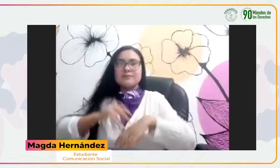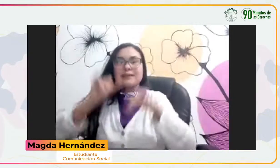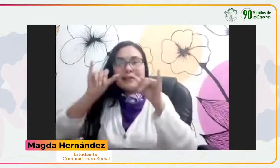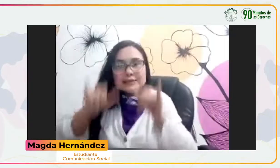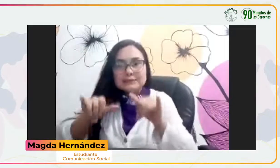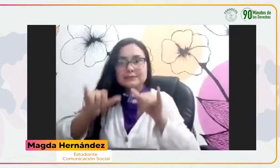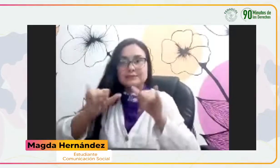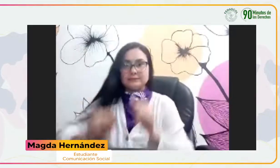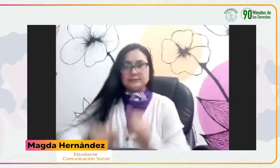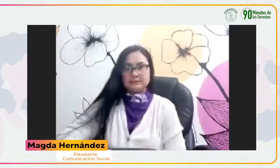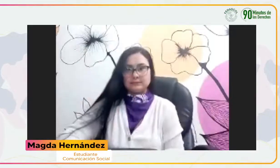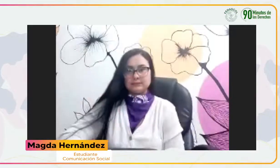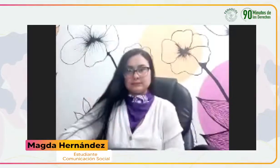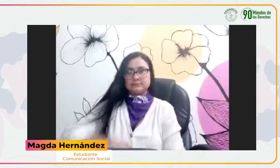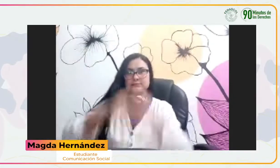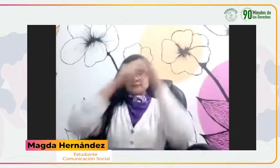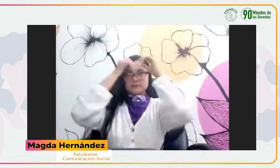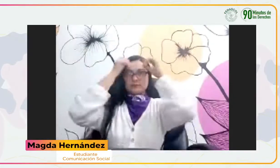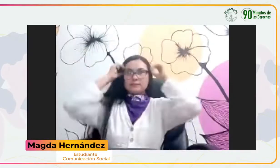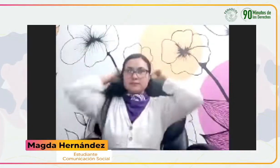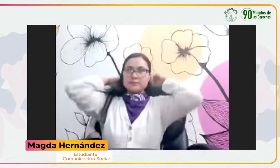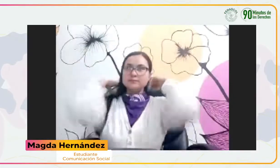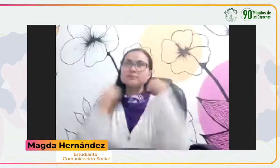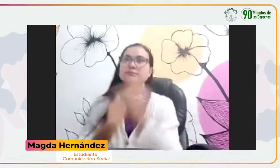leyes deben dársenos a nosotras y aplicarlas también.